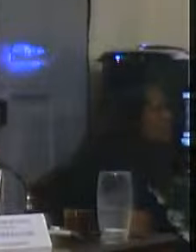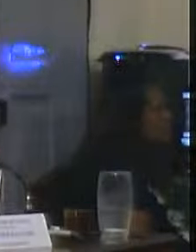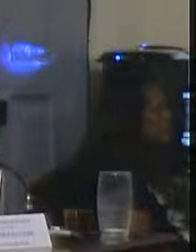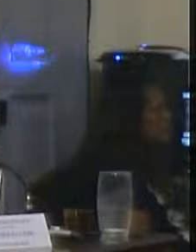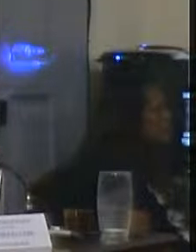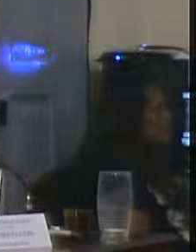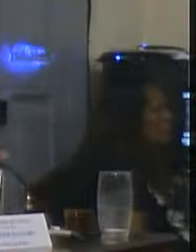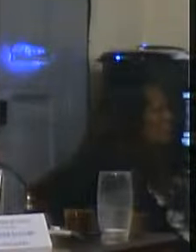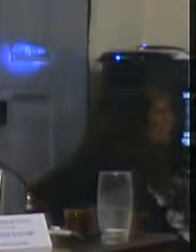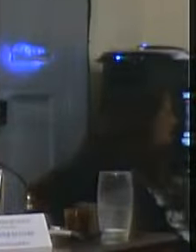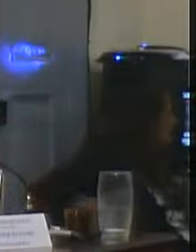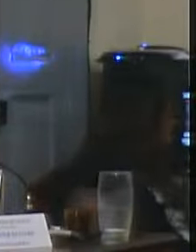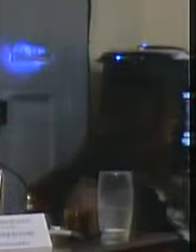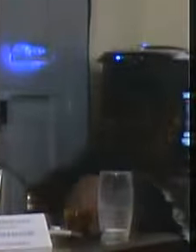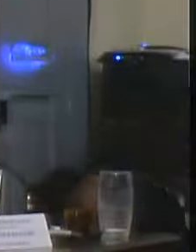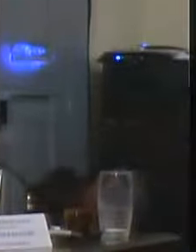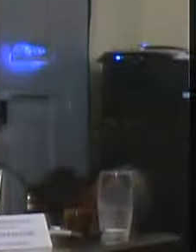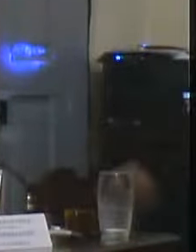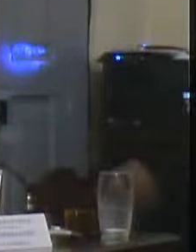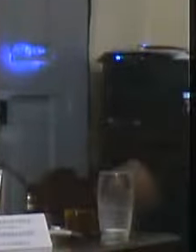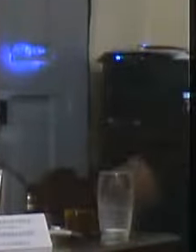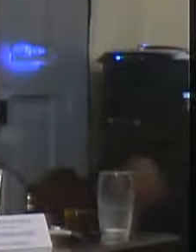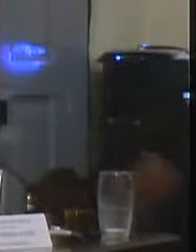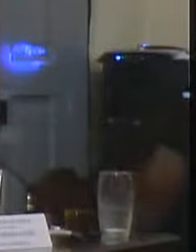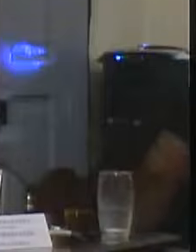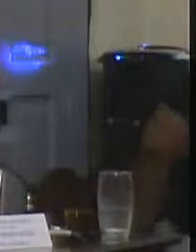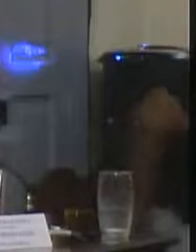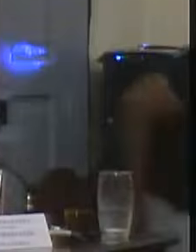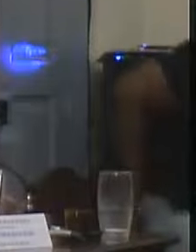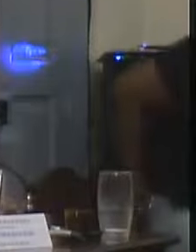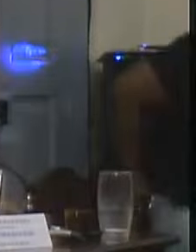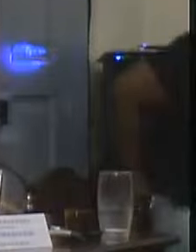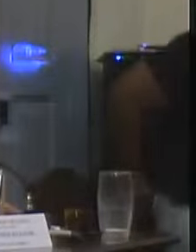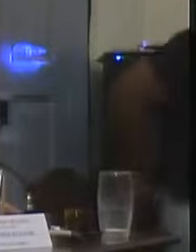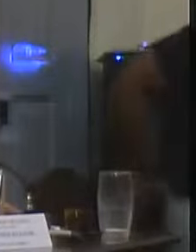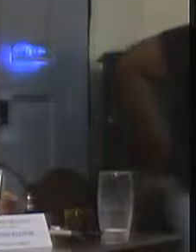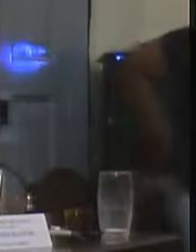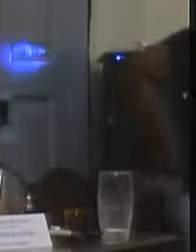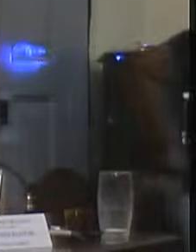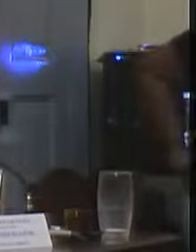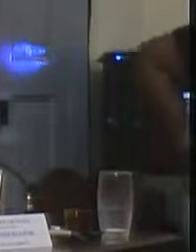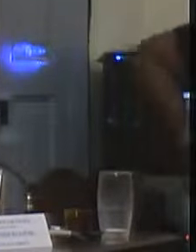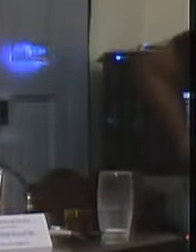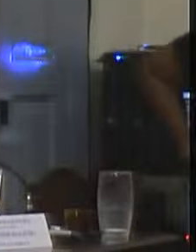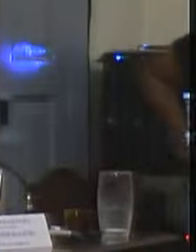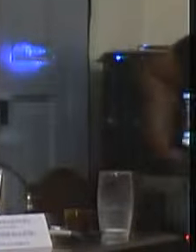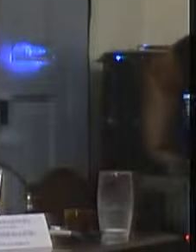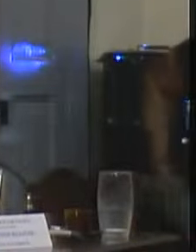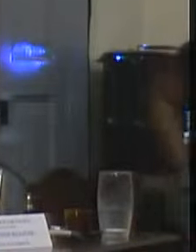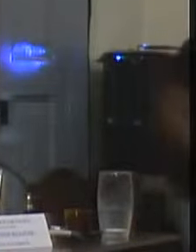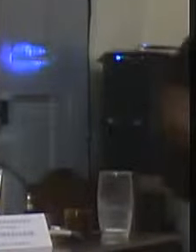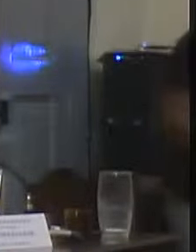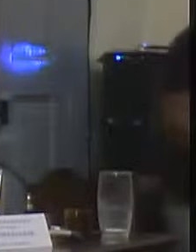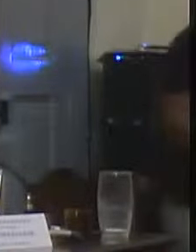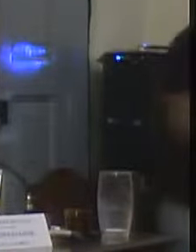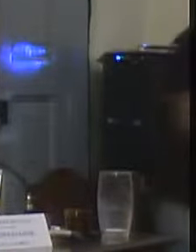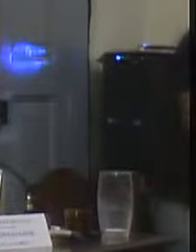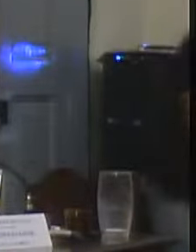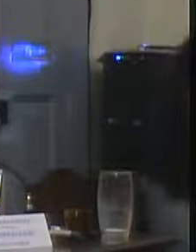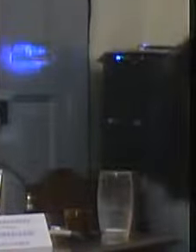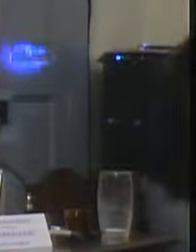Maria, Santa Lúcia, tudo vai ser contemplado. A rede nova vai chegar. Então, ontem eu passei a parte da manhã todinha com o gerente da SEDAI